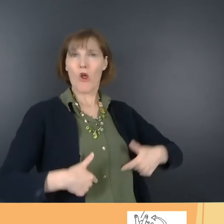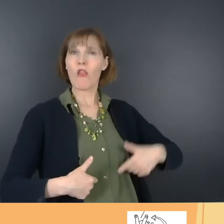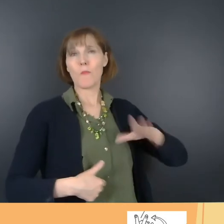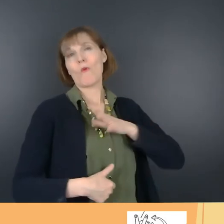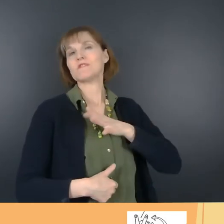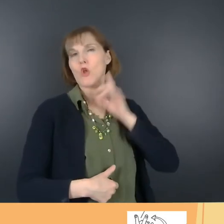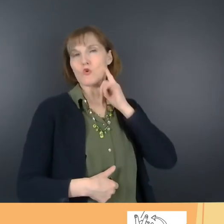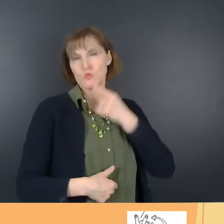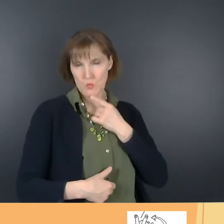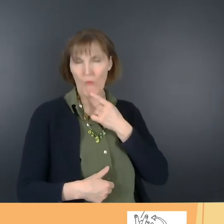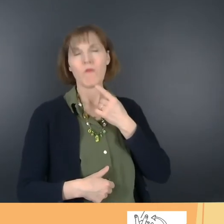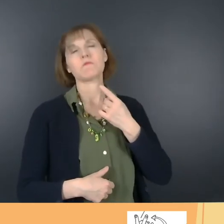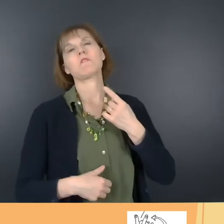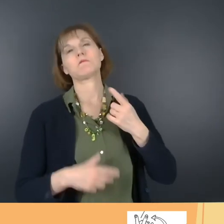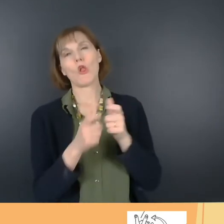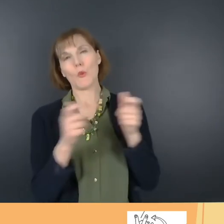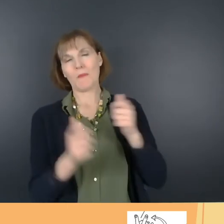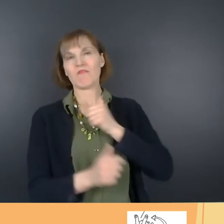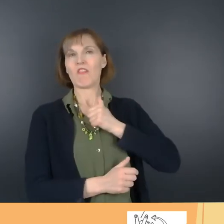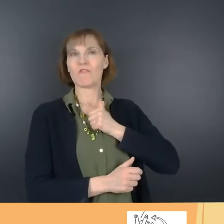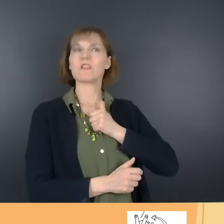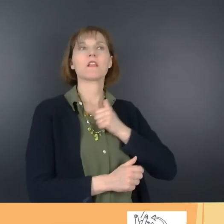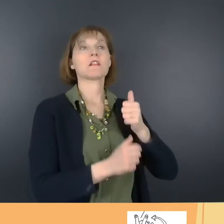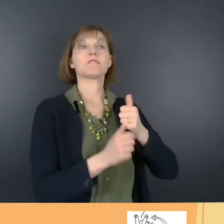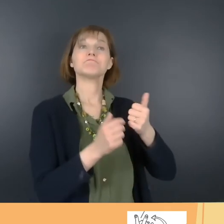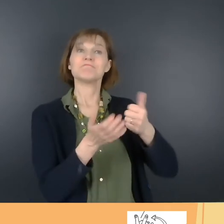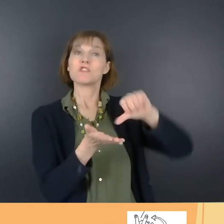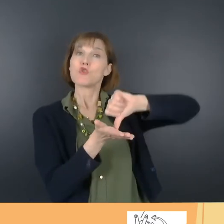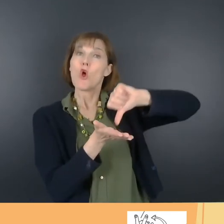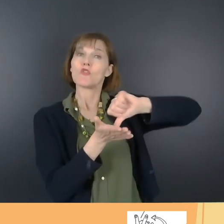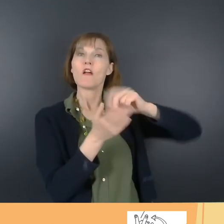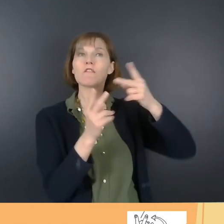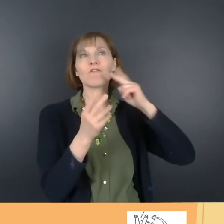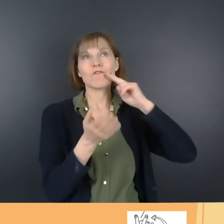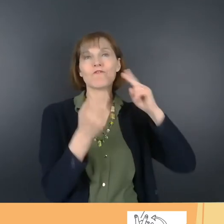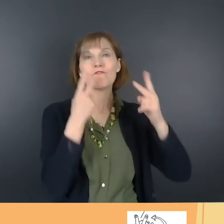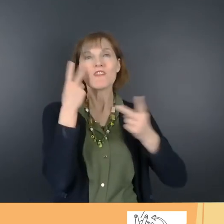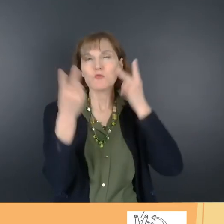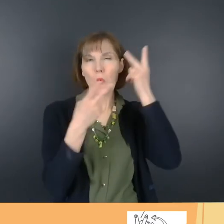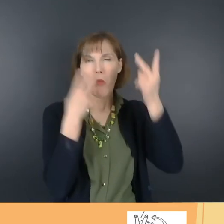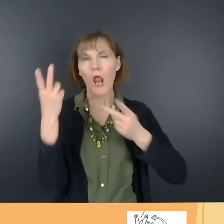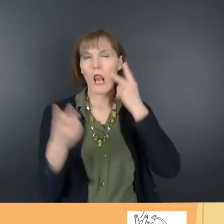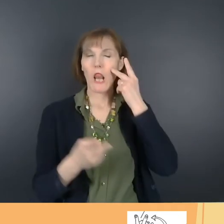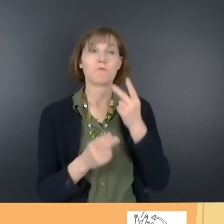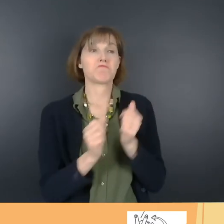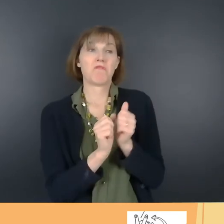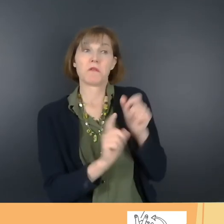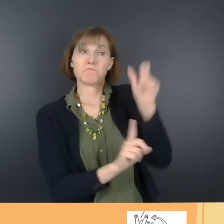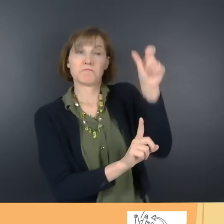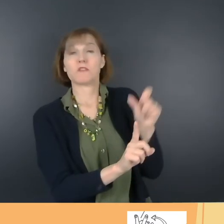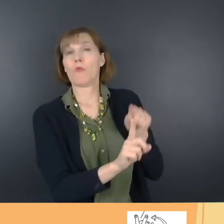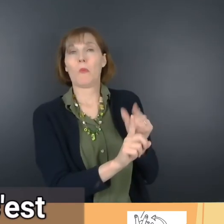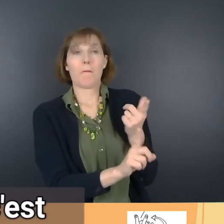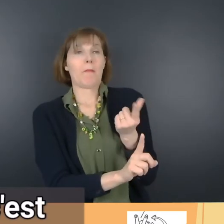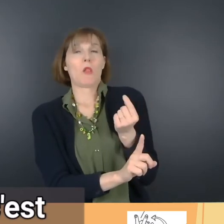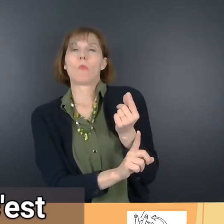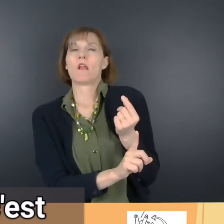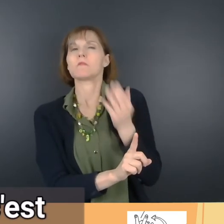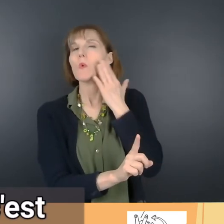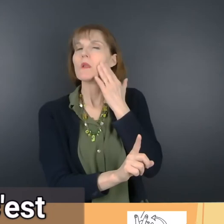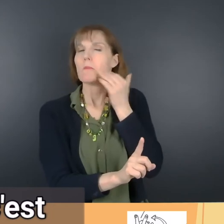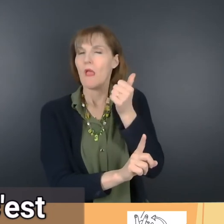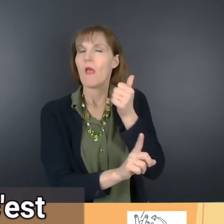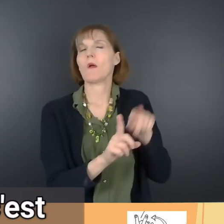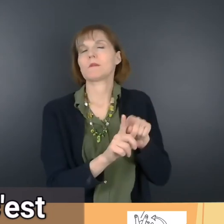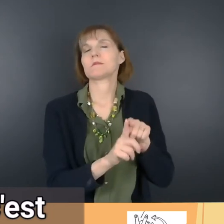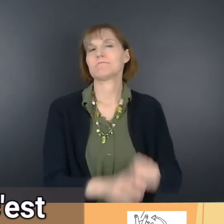Il est professeur sourd en entreprise individuelle. Et donc, nous sommes vraiment partenaires, je dirais.